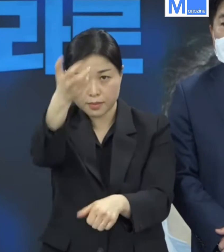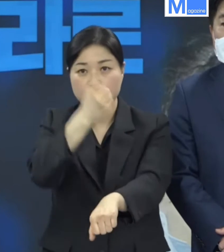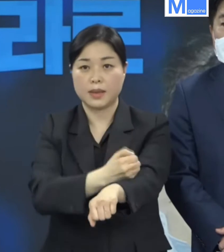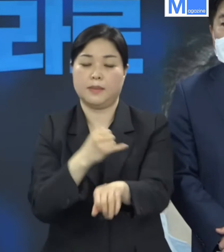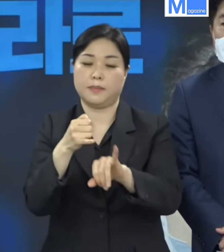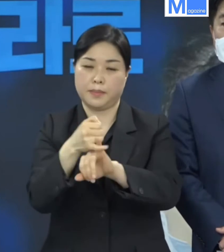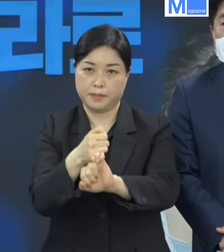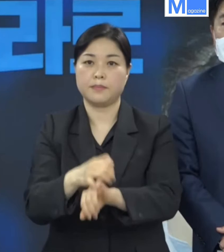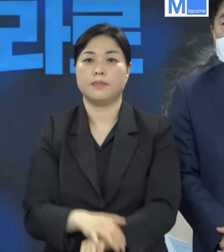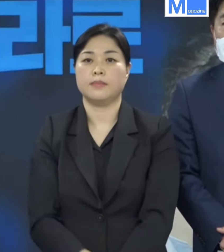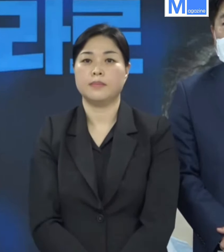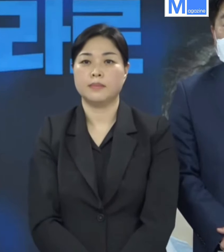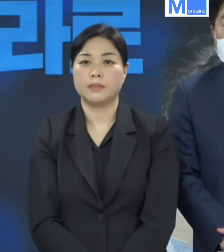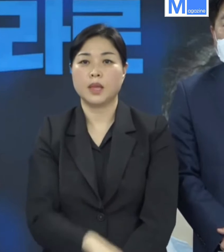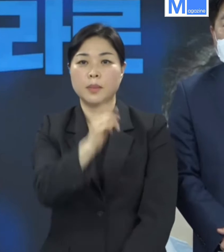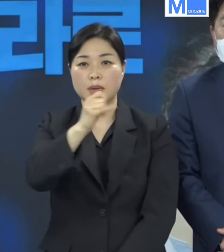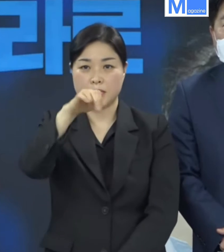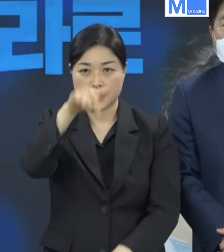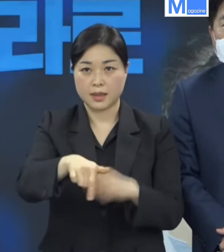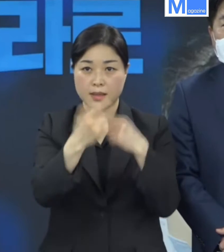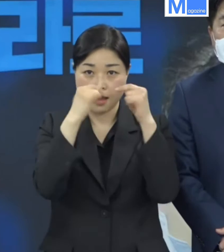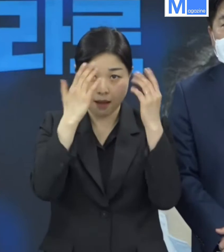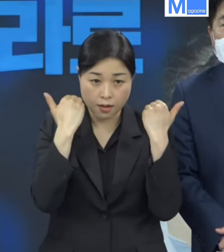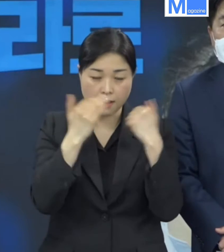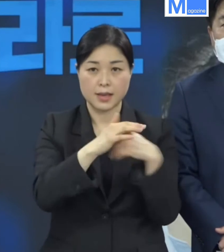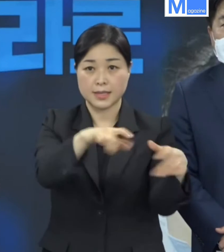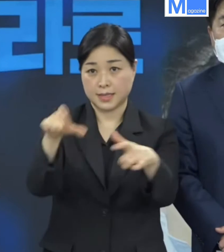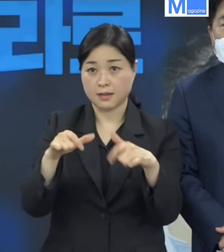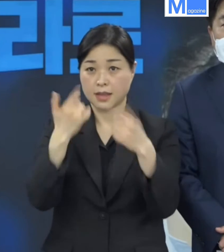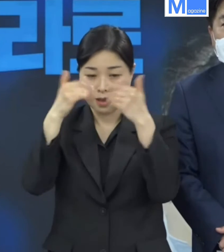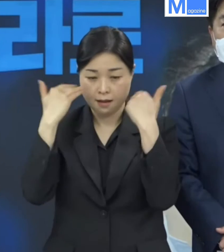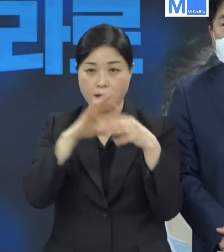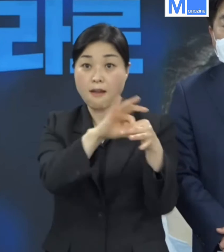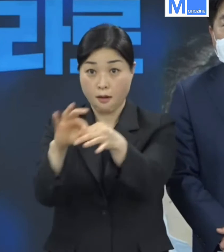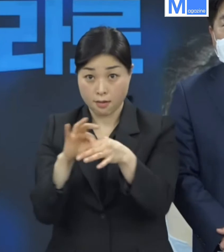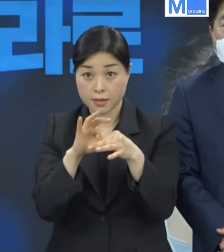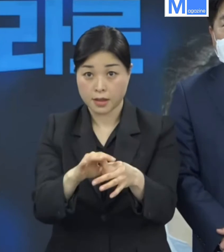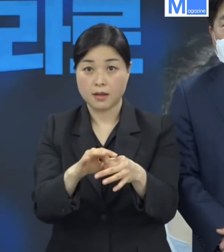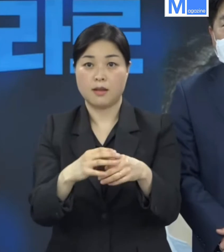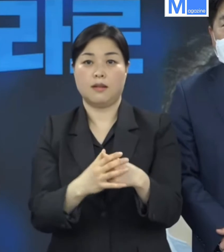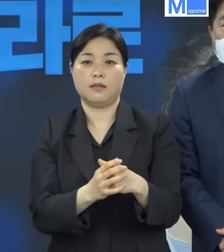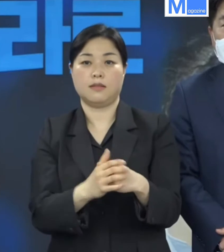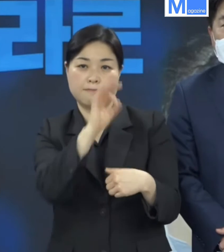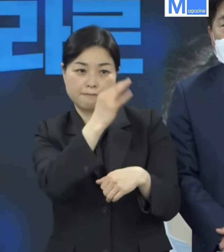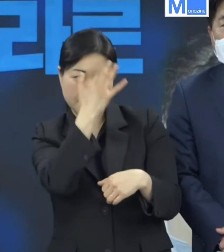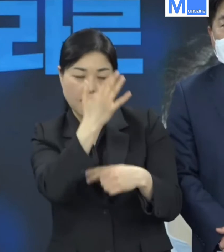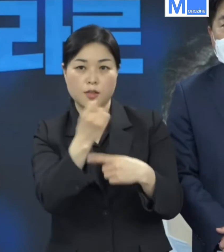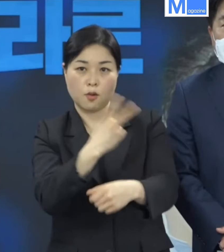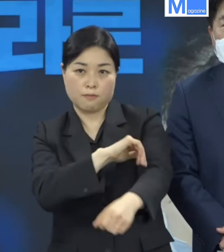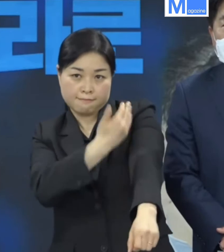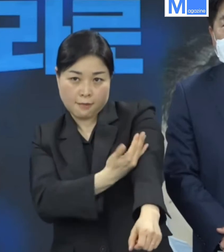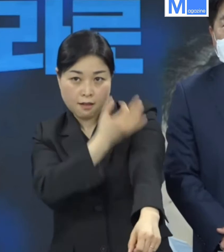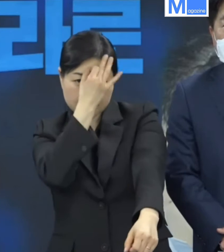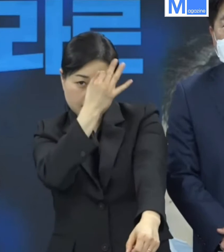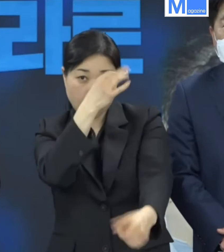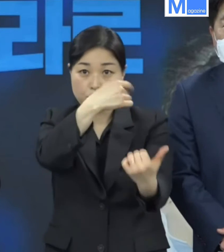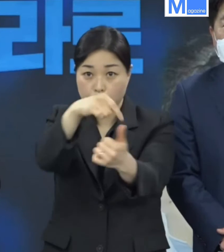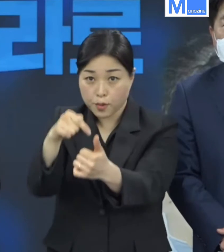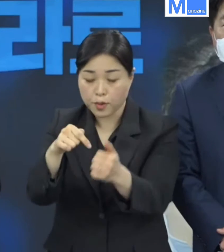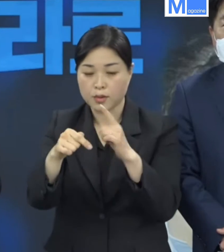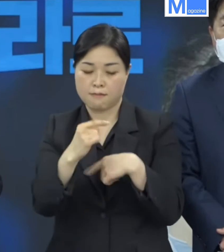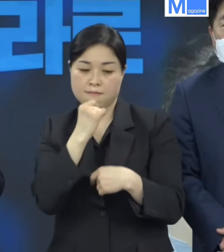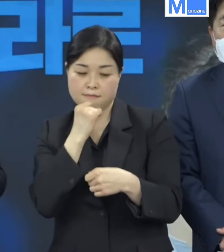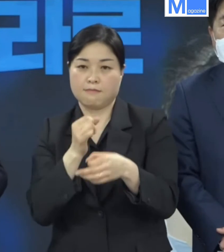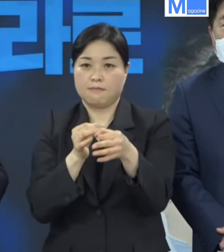나가겠습니다. 폴리텍 대학과 각 지역 대학들과 연계해서 장인 기능장 교육을 비롯해서 소상공인